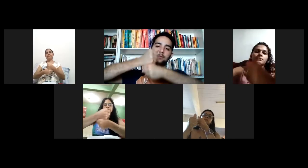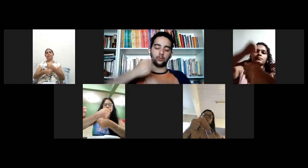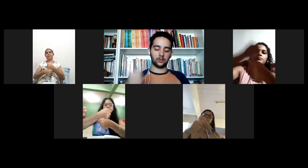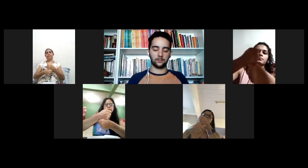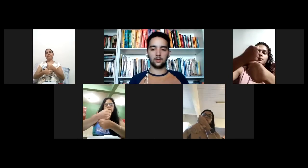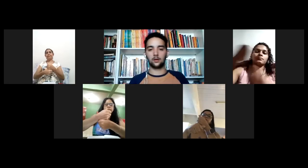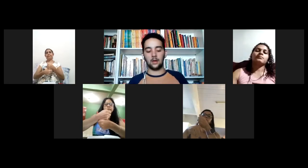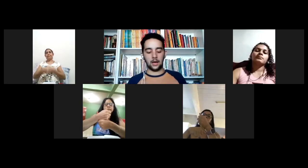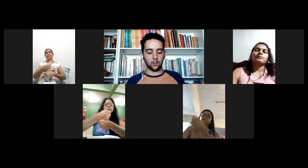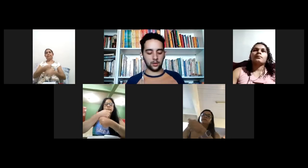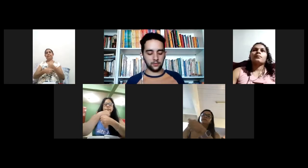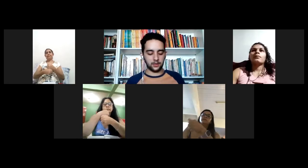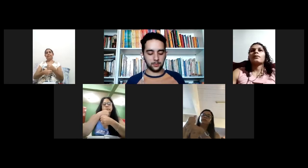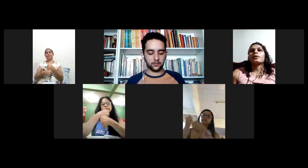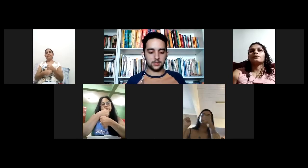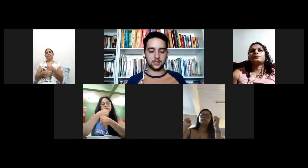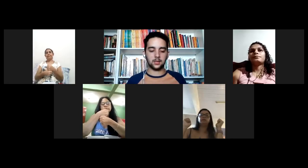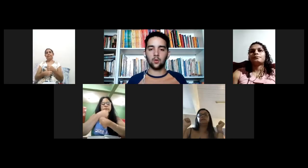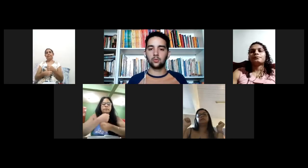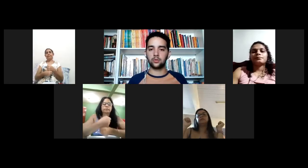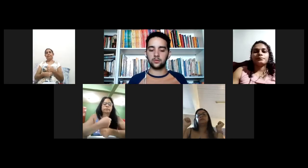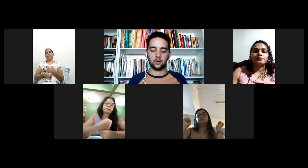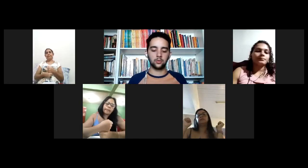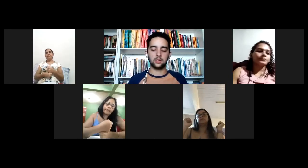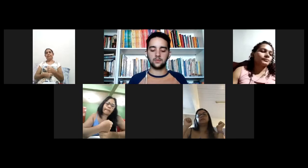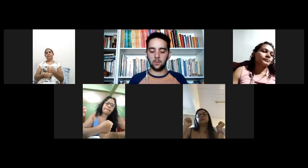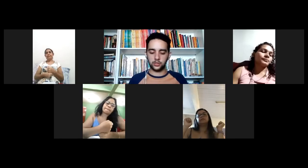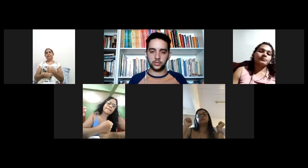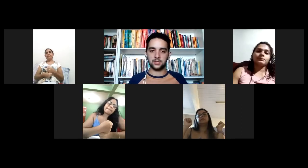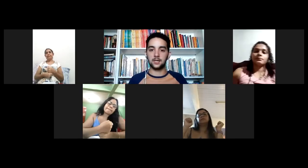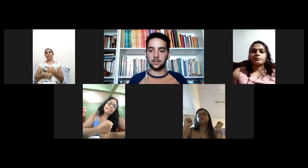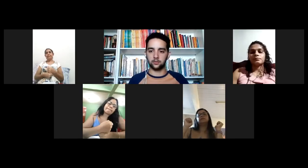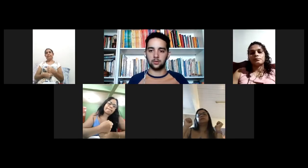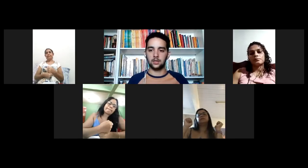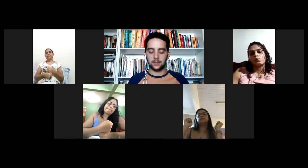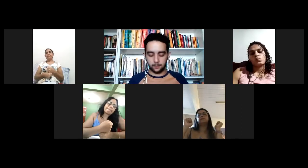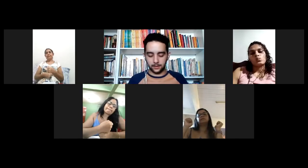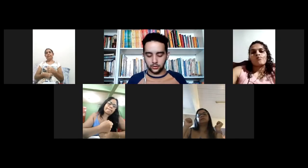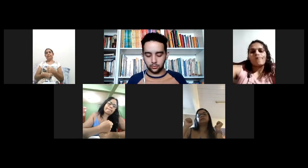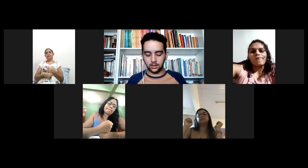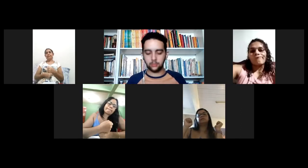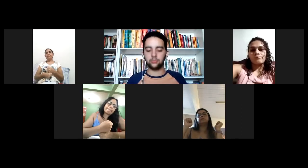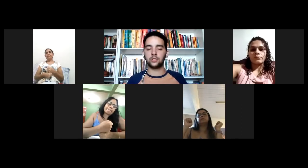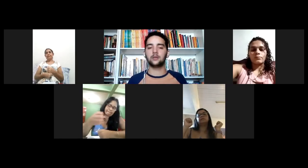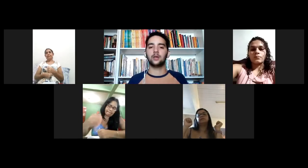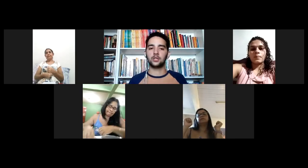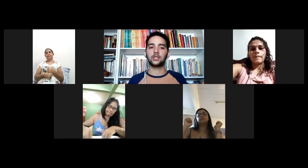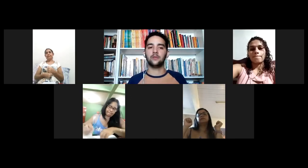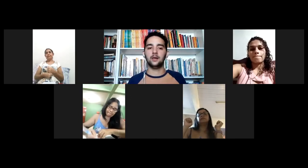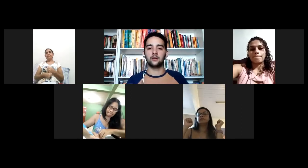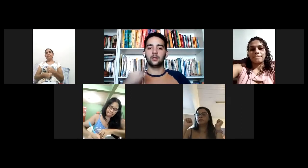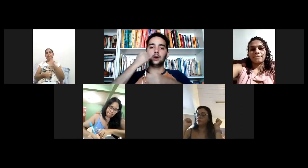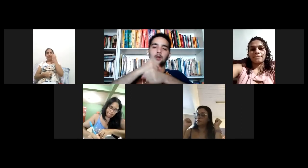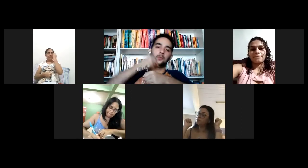fazer a volta. Aí, como eu até falei para vocês que tem outras formas de dizer ano. Depende do tanto de ano que a gente